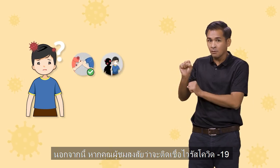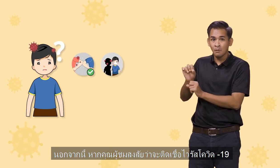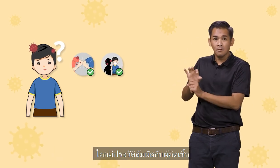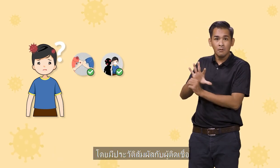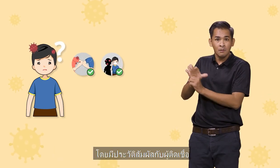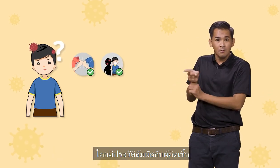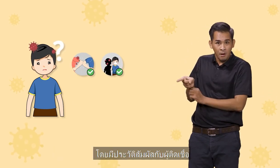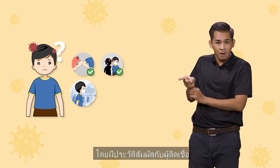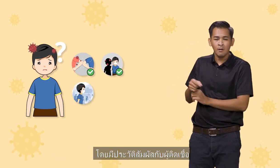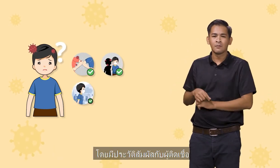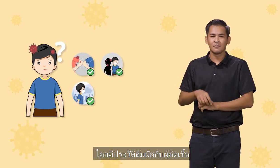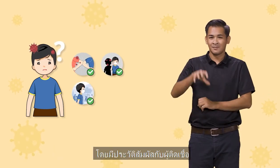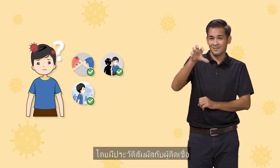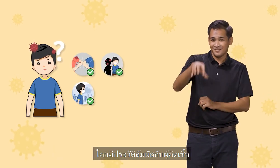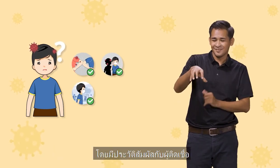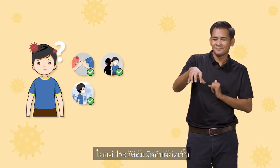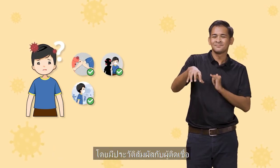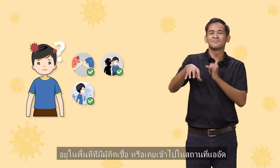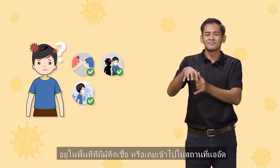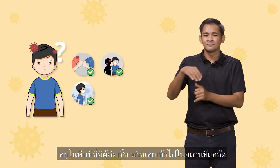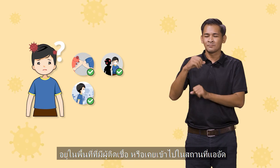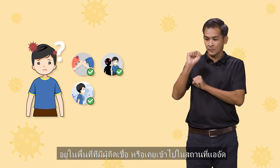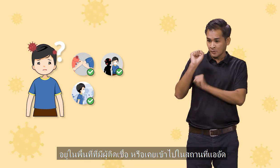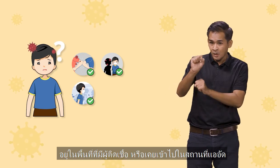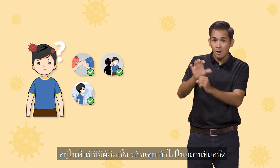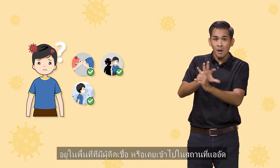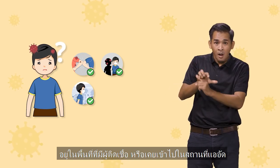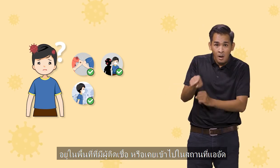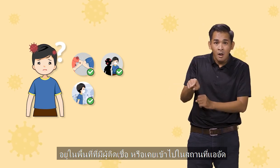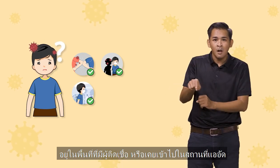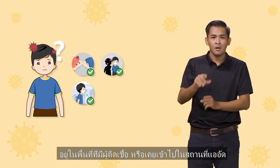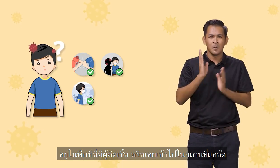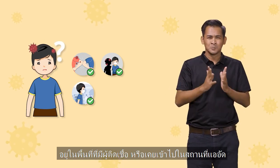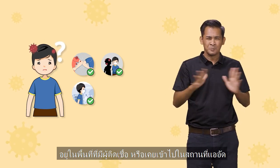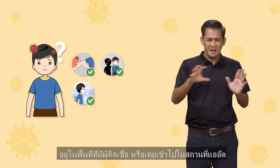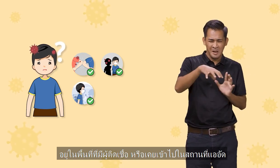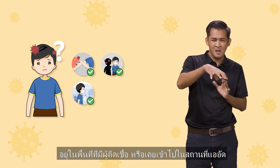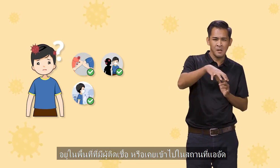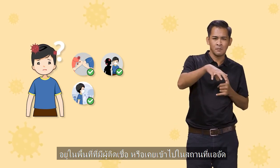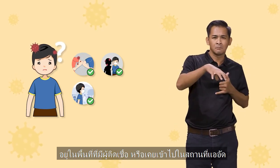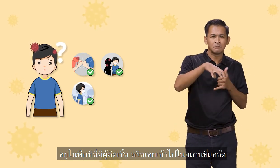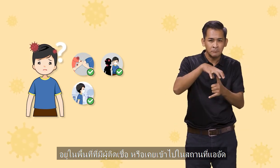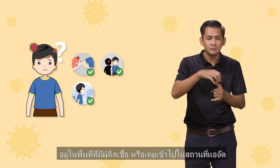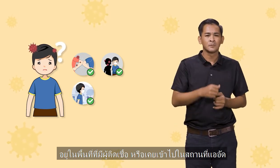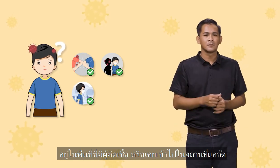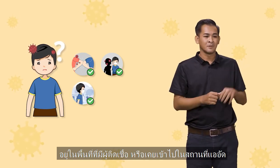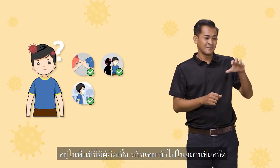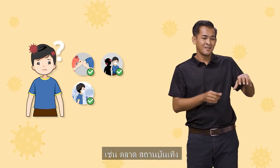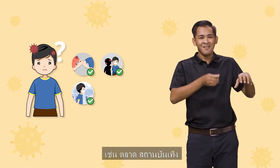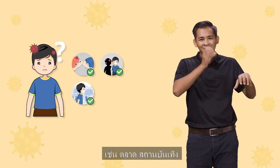ดยมีประวัติสัมผัสกับผู้ติดเชื้ออยู่ในพื้นที่ที่มีผู้ติดเชื้อหรือเคยเข้าไปในสถานที่แออัดเช่นต